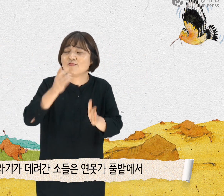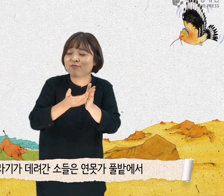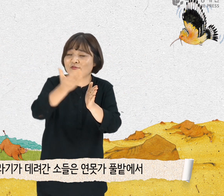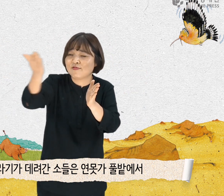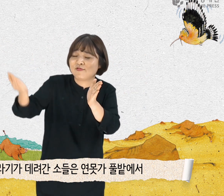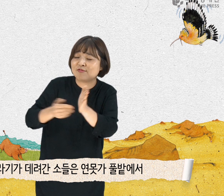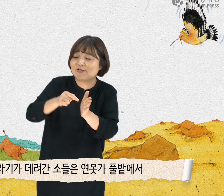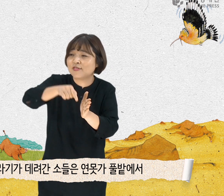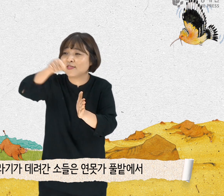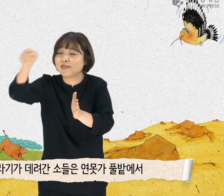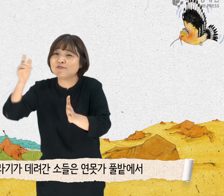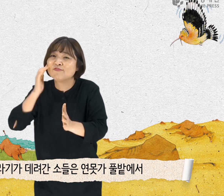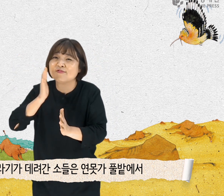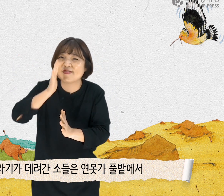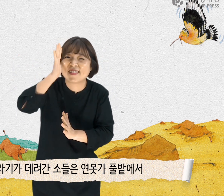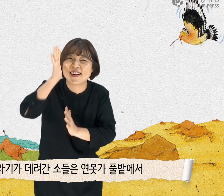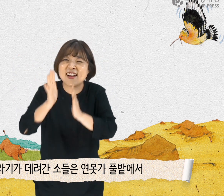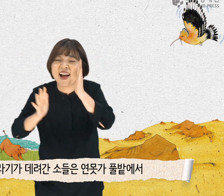밭에서